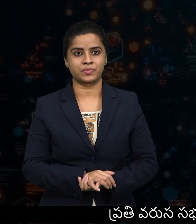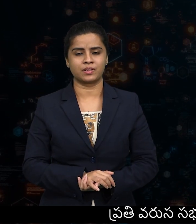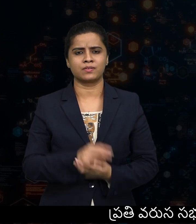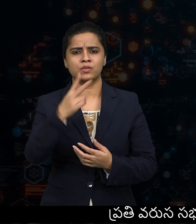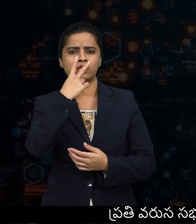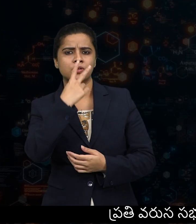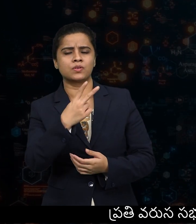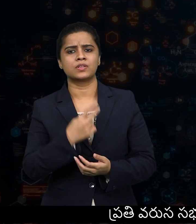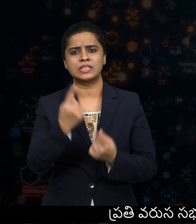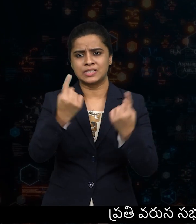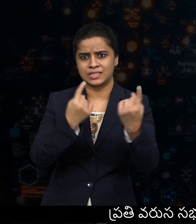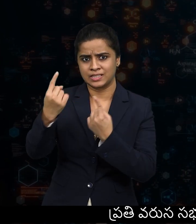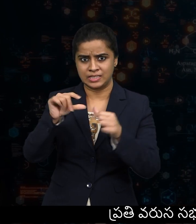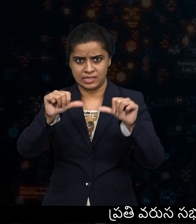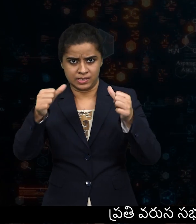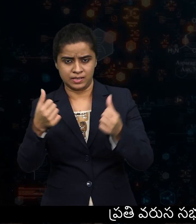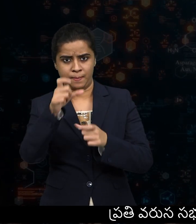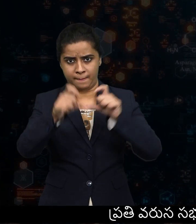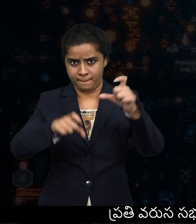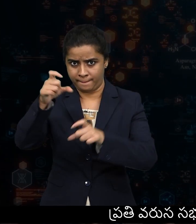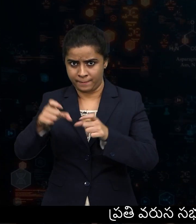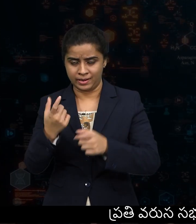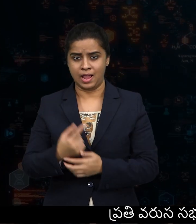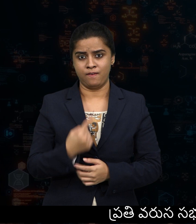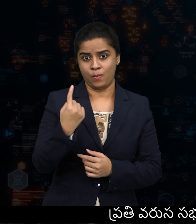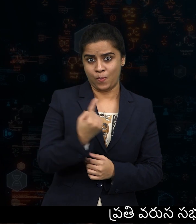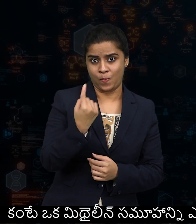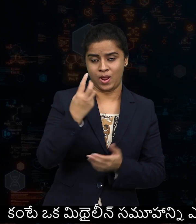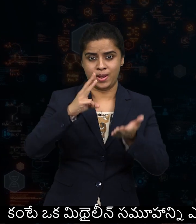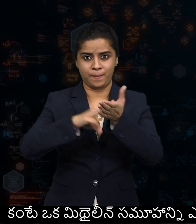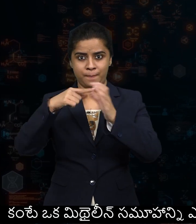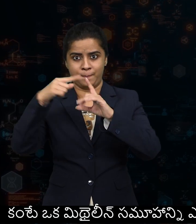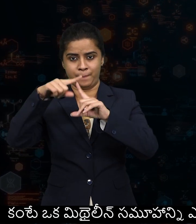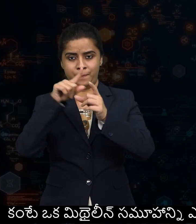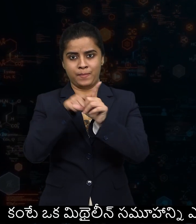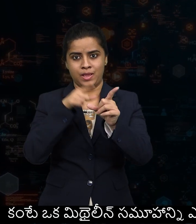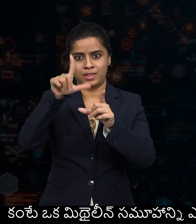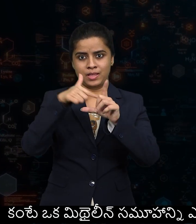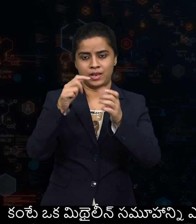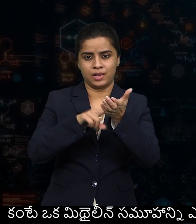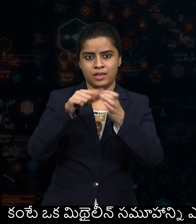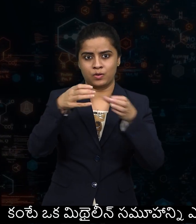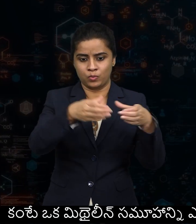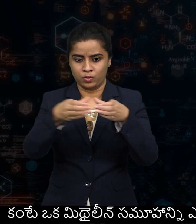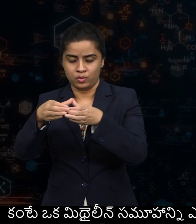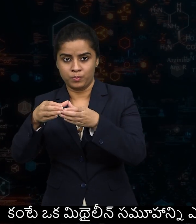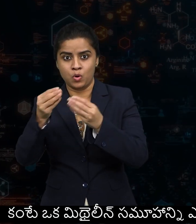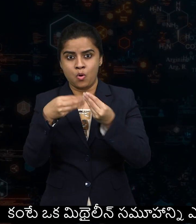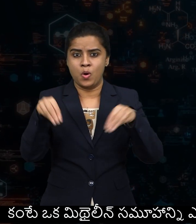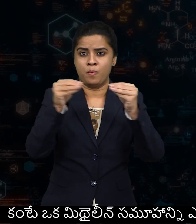ప్రతి వరుస సభ్యుడు సిరీస్లోని పూర్వ సభ్యుని కంటే ఒక మిథిలీన్ సమూహాన్ని ఎక్కువగా కలిగి ఉన్నారని